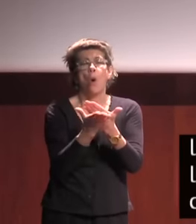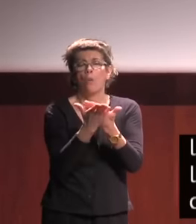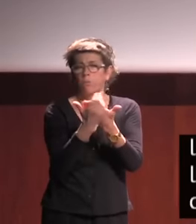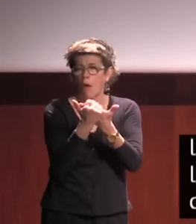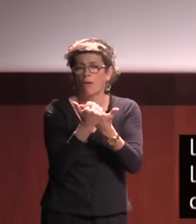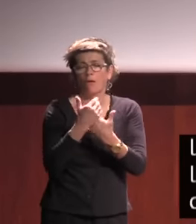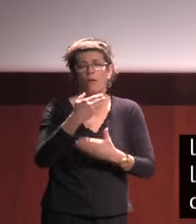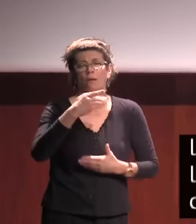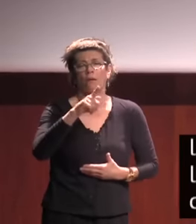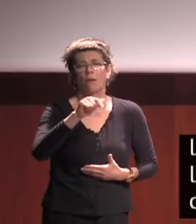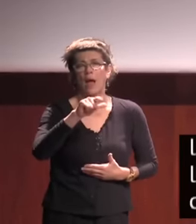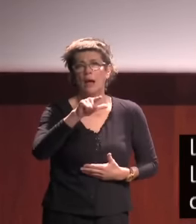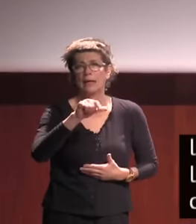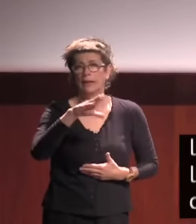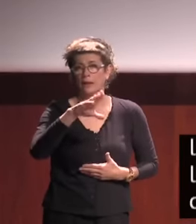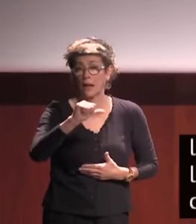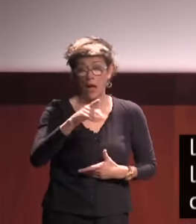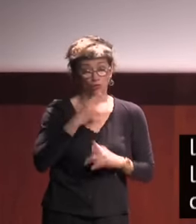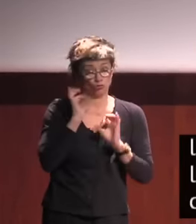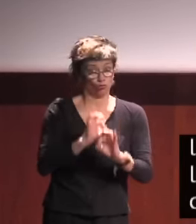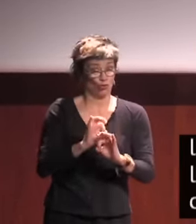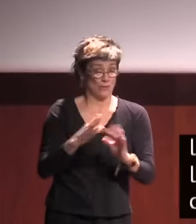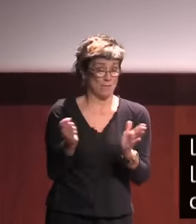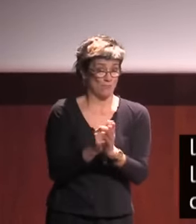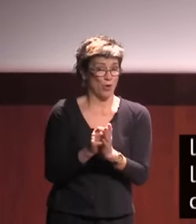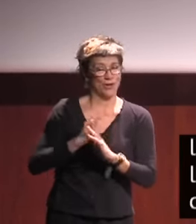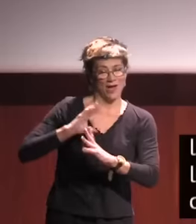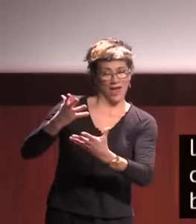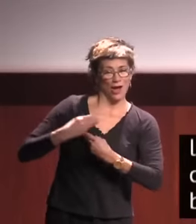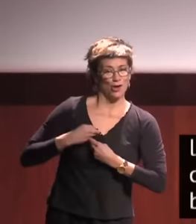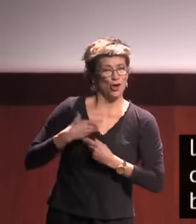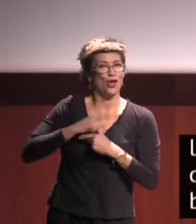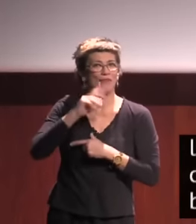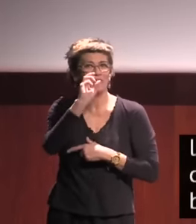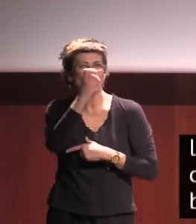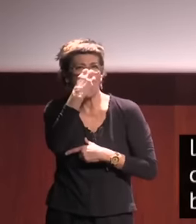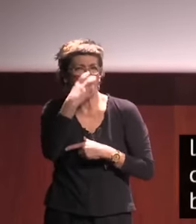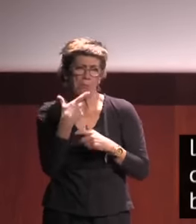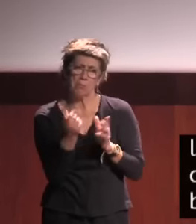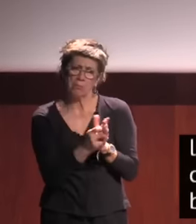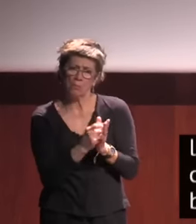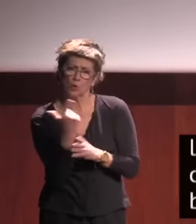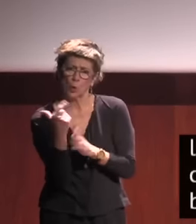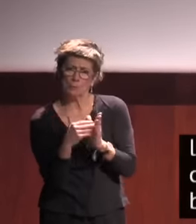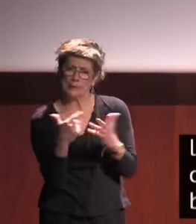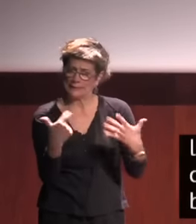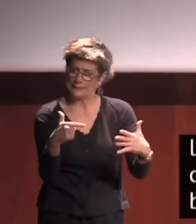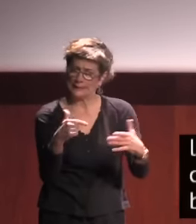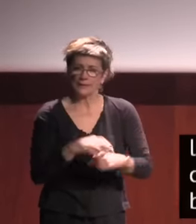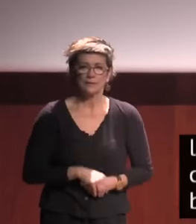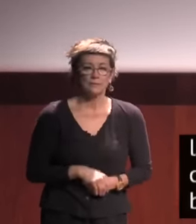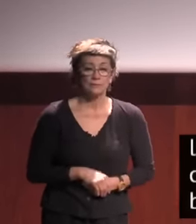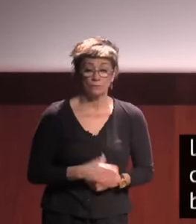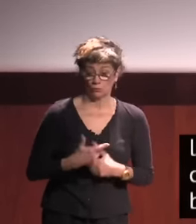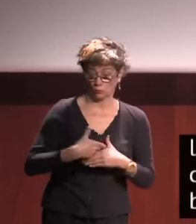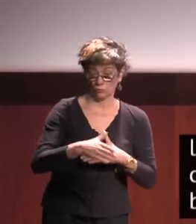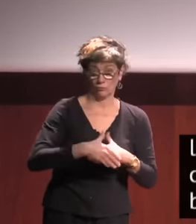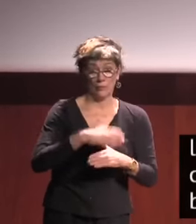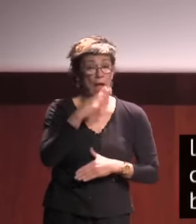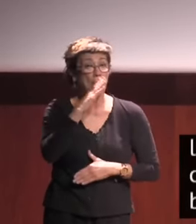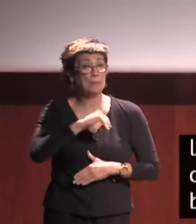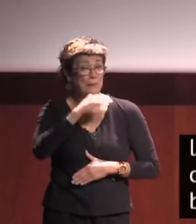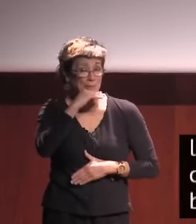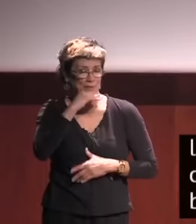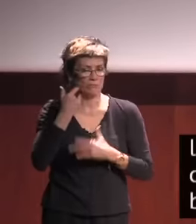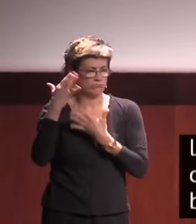Et elle avait reçu Victor Abou, qui est avec nous aujourd'hui, en 2017. Cet après-midi d'études s'inscrit donc dans une